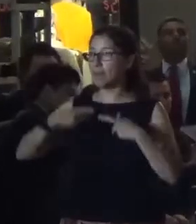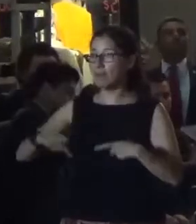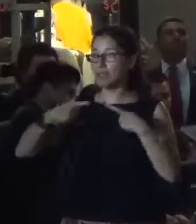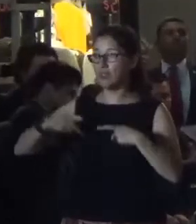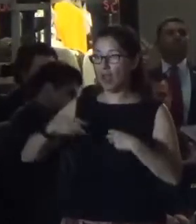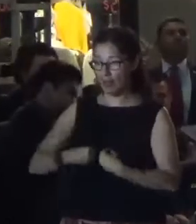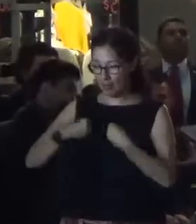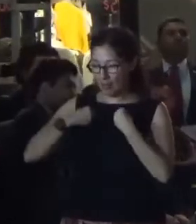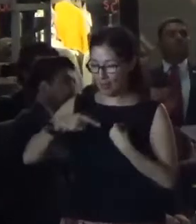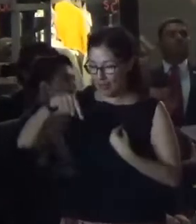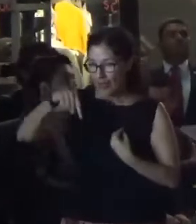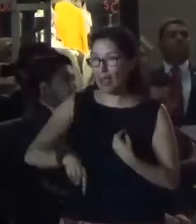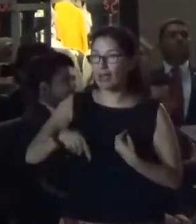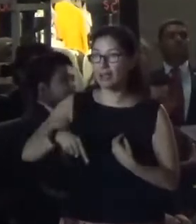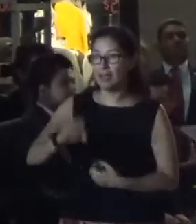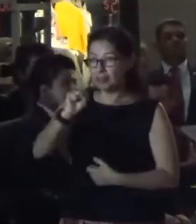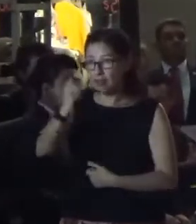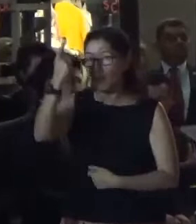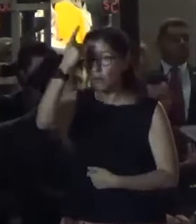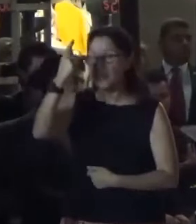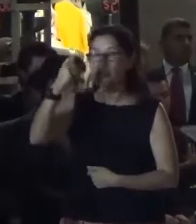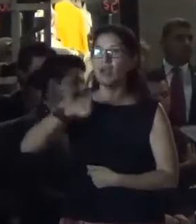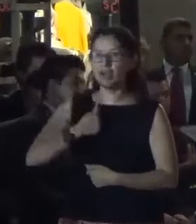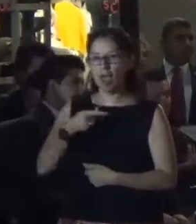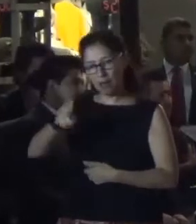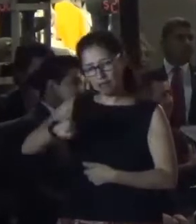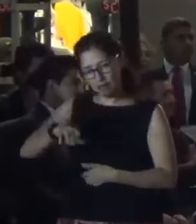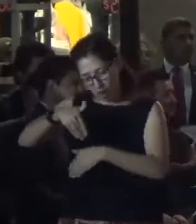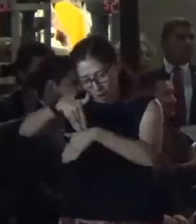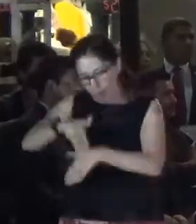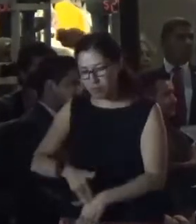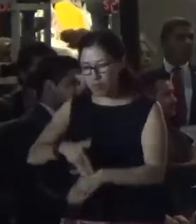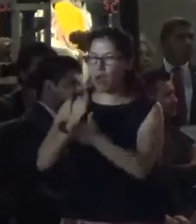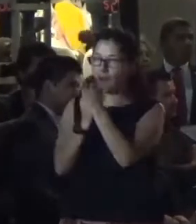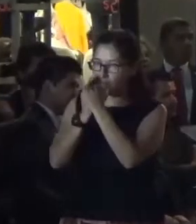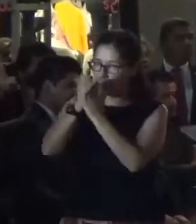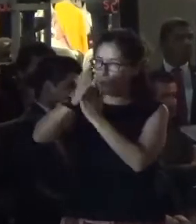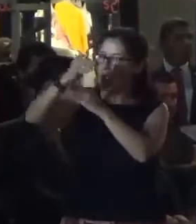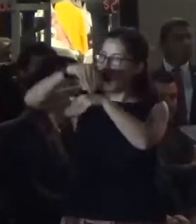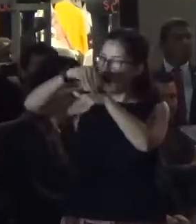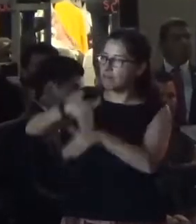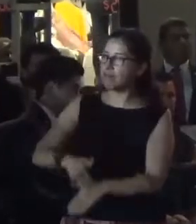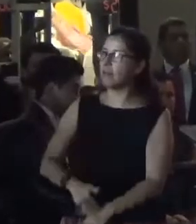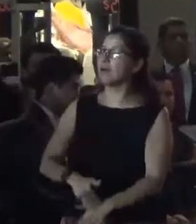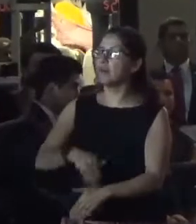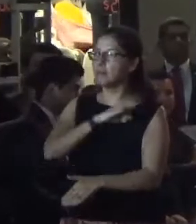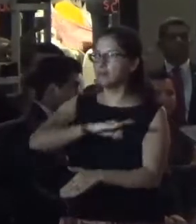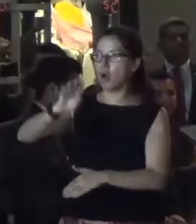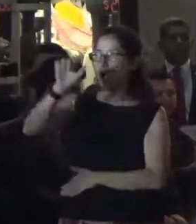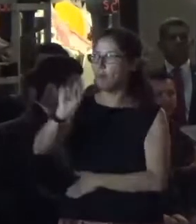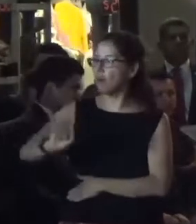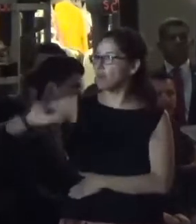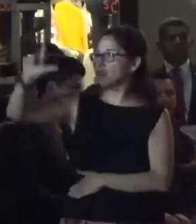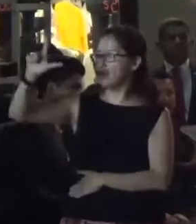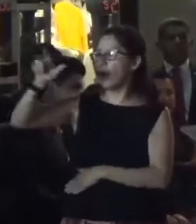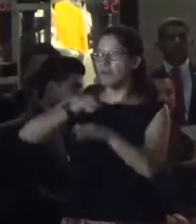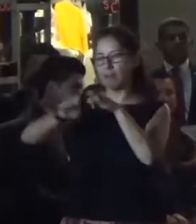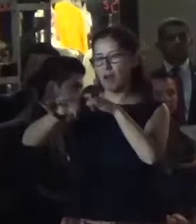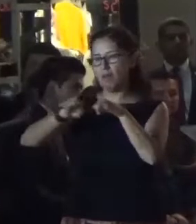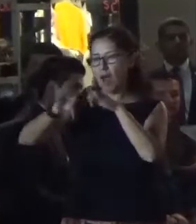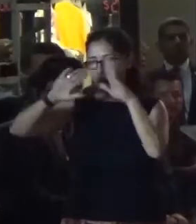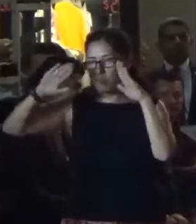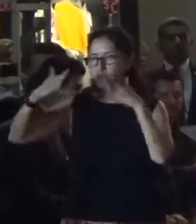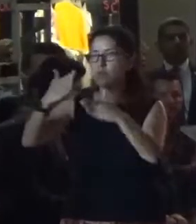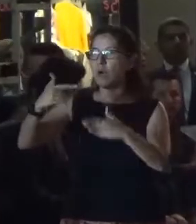gobernador constitucional del estado Juan Manuel Carreras López, el presidente del Supremo Tribunal de Justicia Paulo Almazán Cue